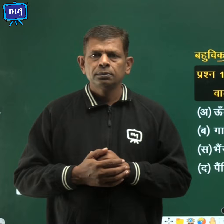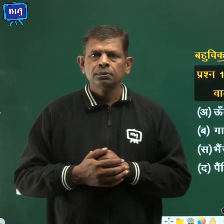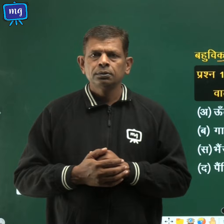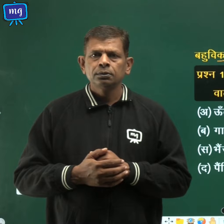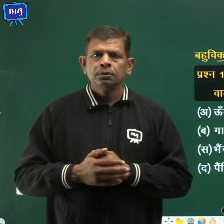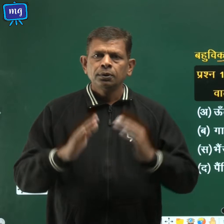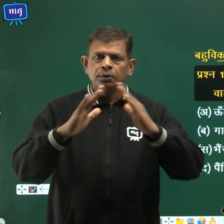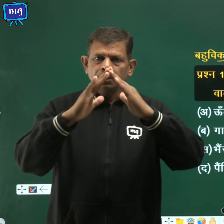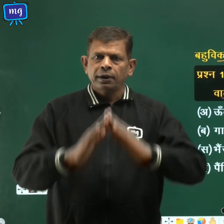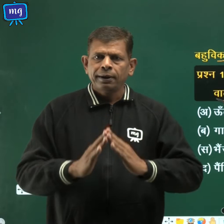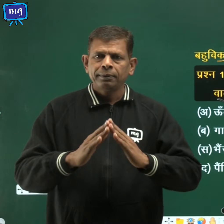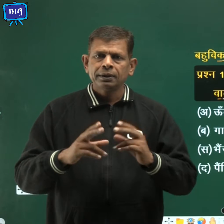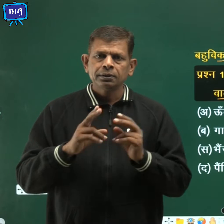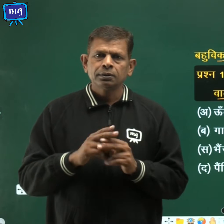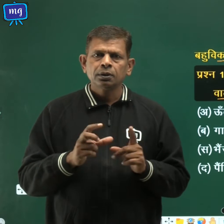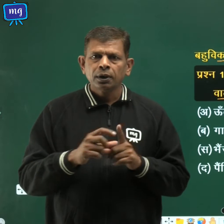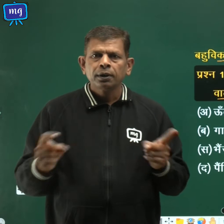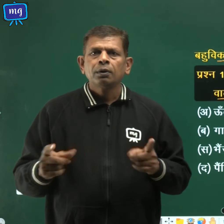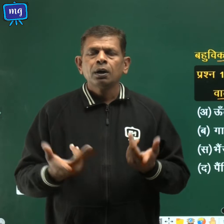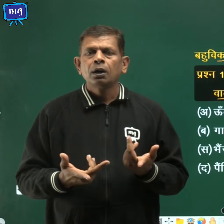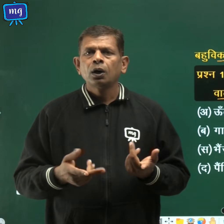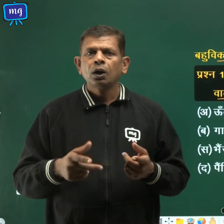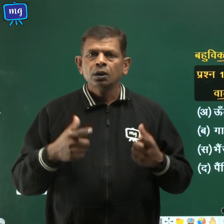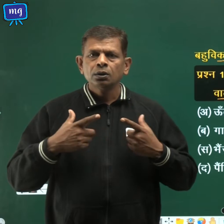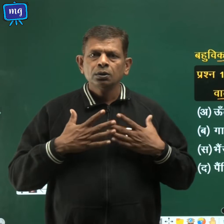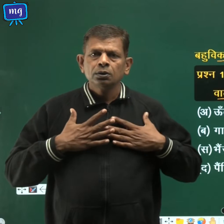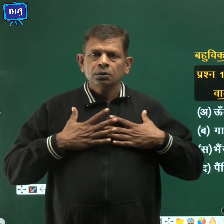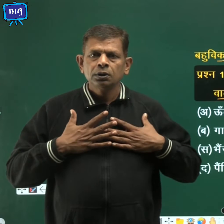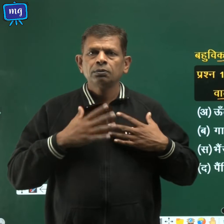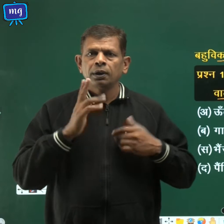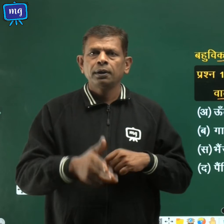आवास करने वाला जीव है